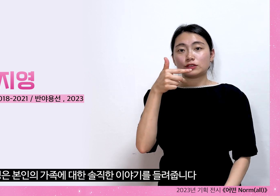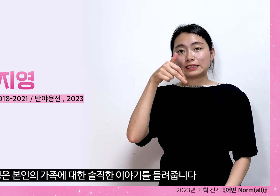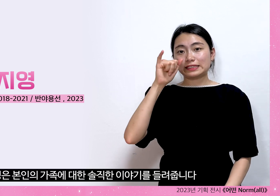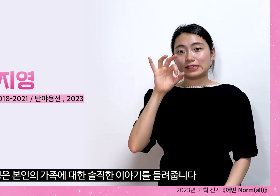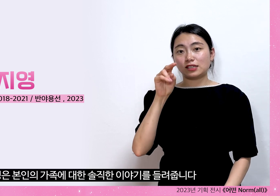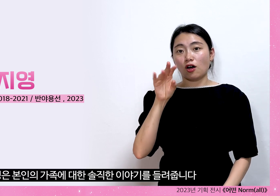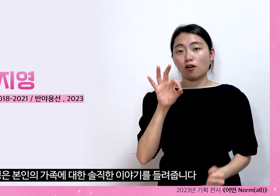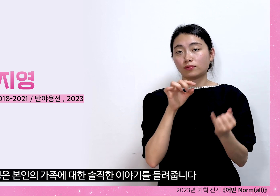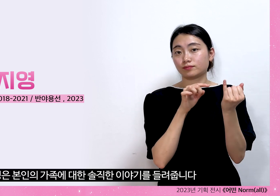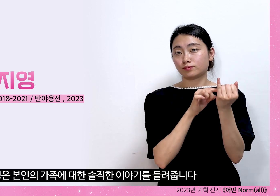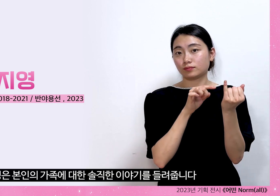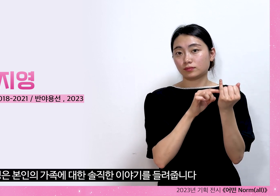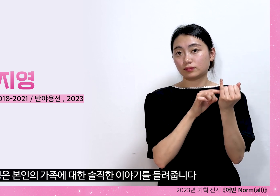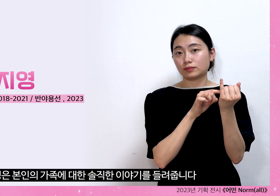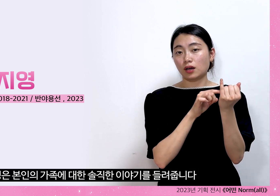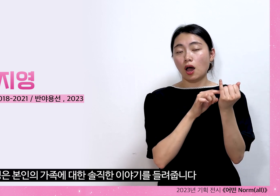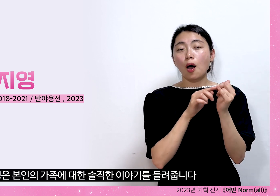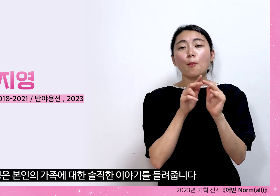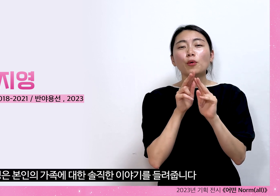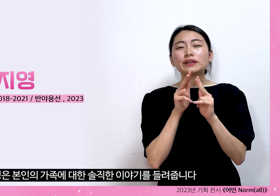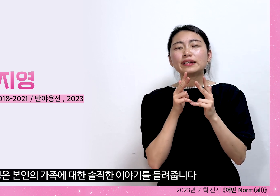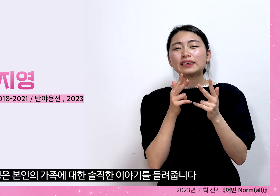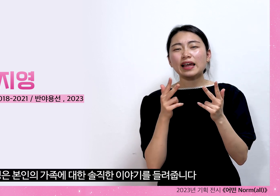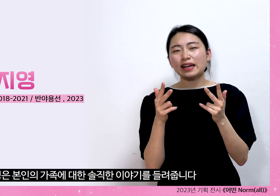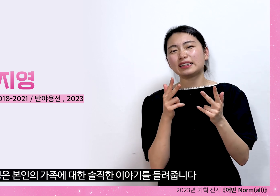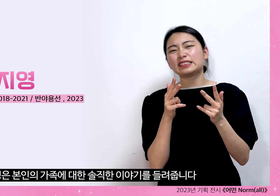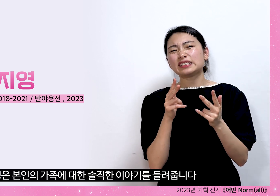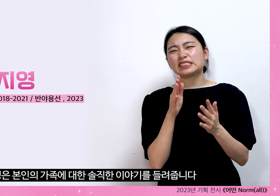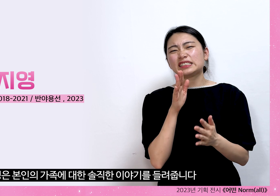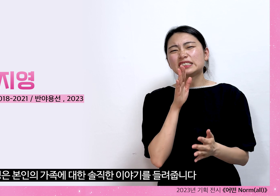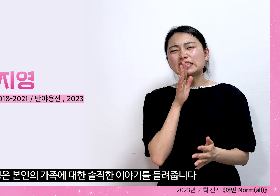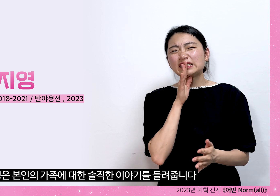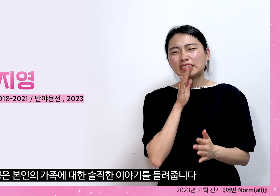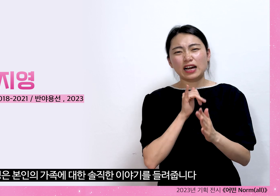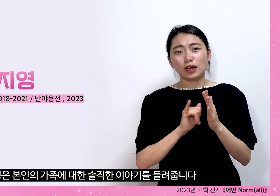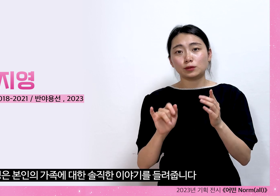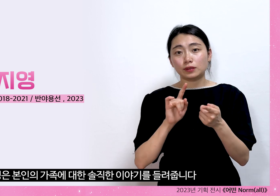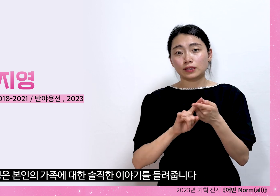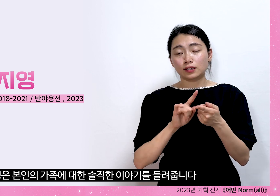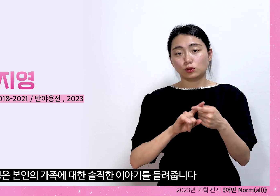문지영은 본인의 가족에 대한 솔직한 이야기를 들려줍니다.